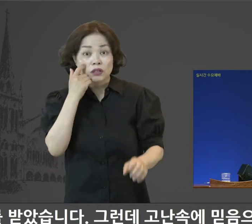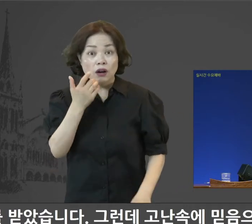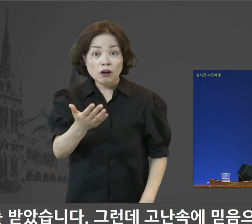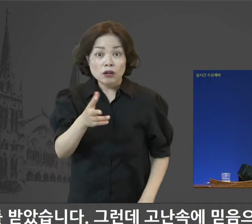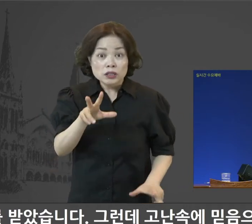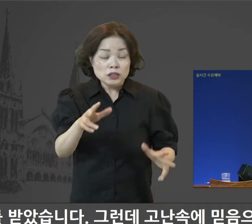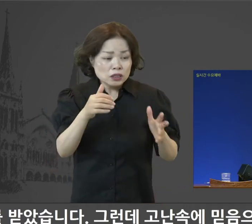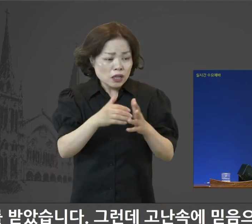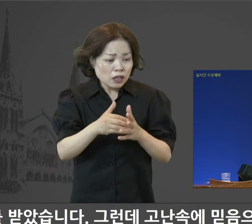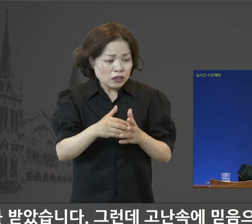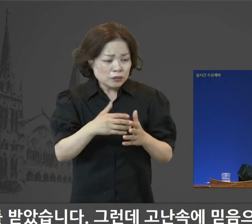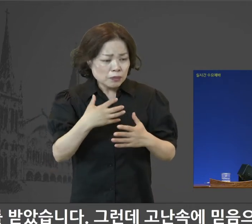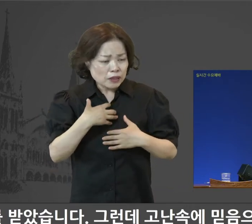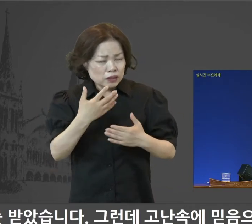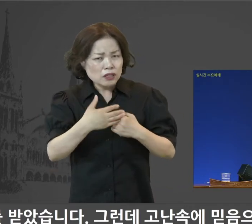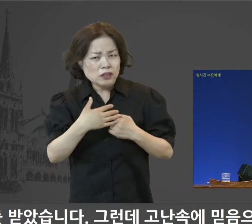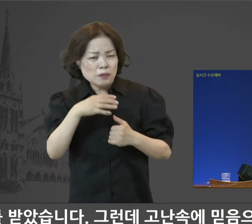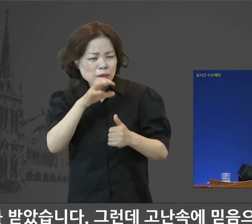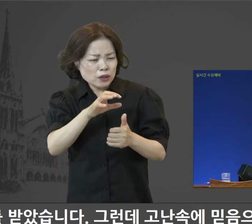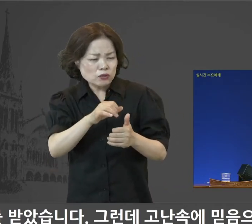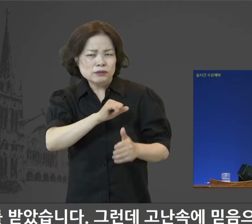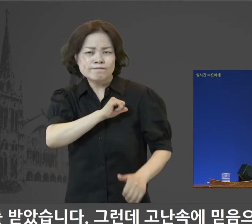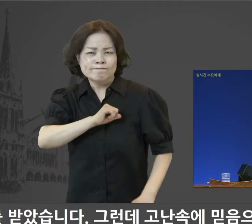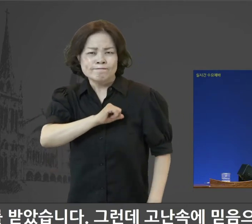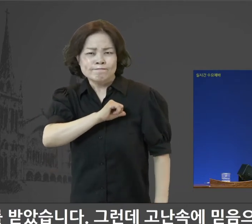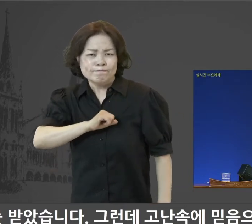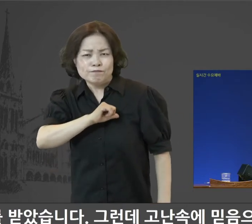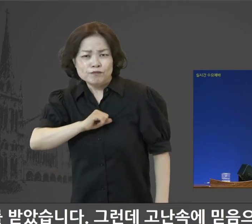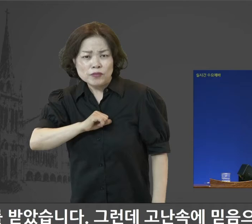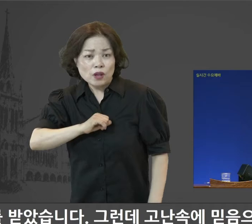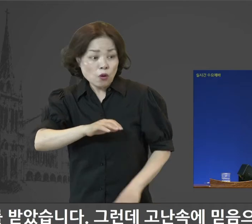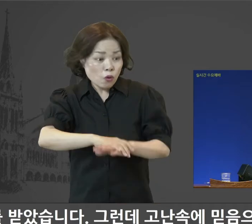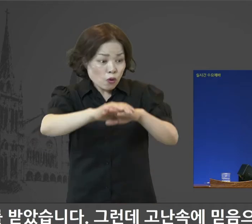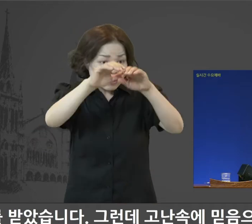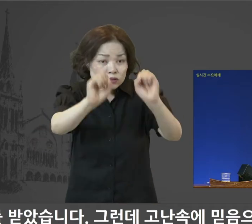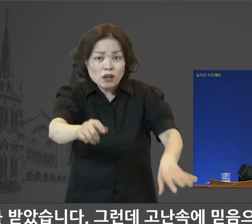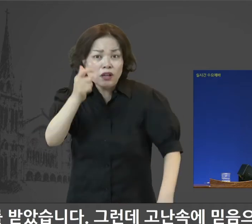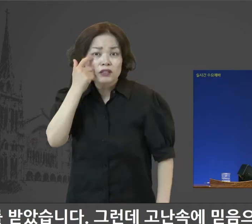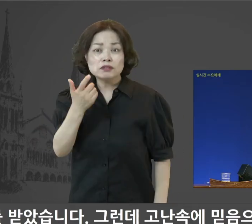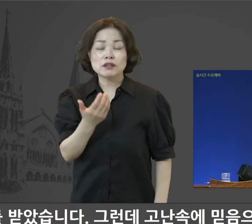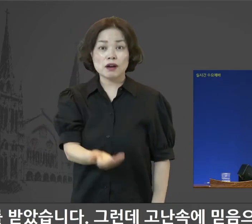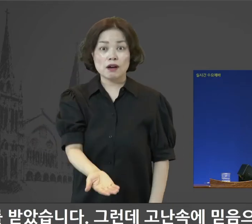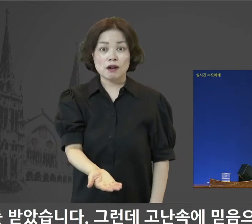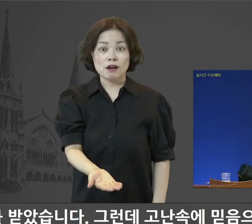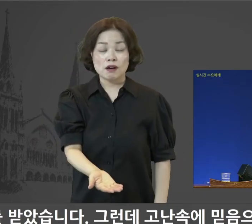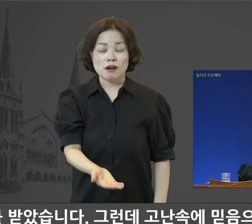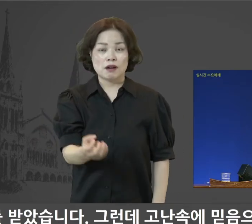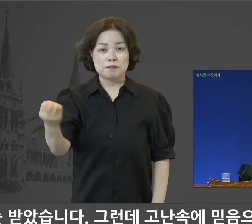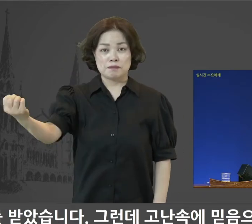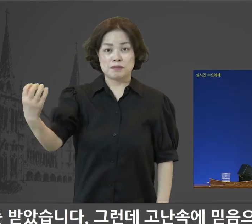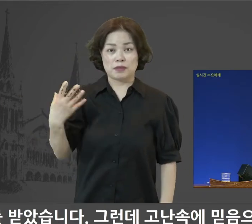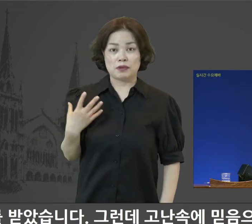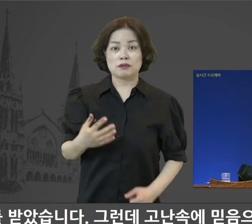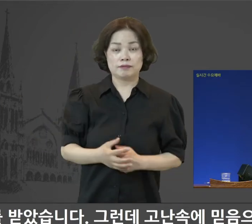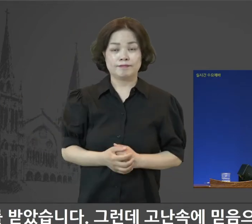이제까지 받은 괴로움이 박해로 인한 참고 인내한 것이 헛되게 만들겠느냐? 그 얘기 아니겠습니까?